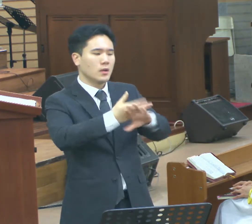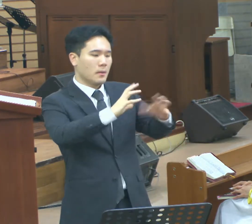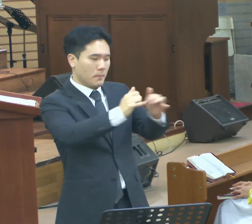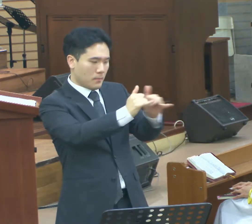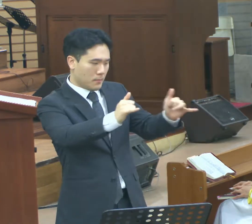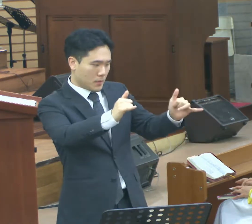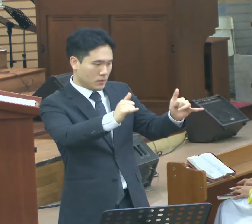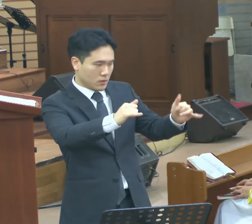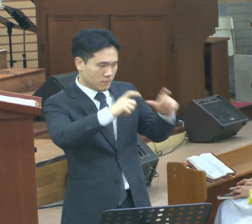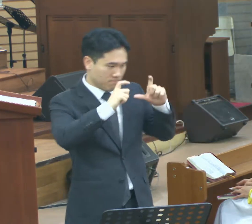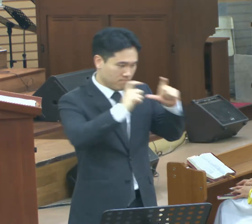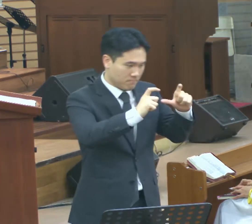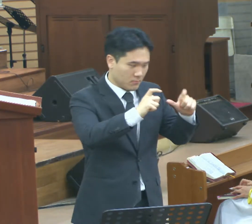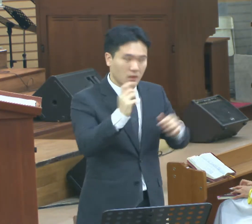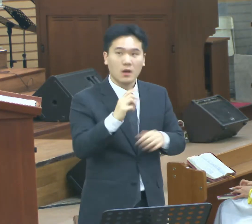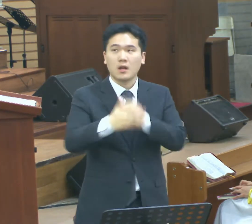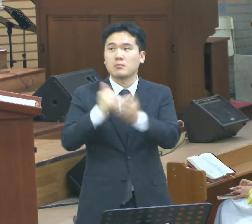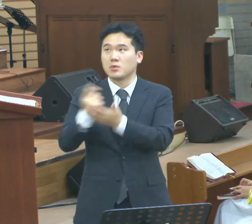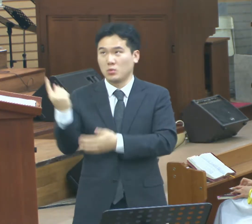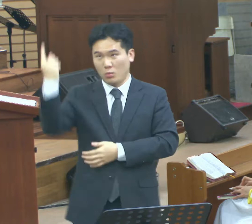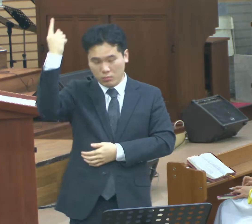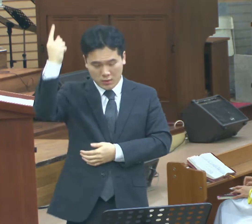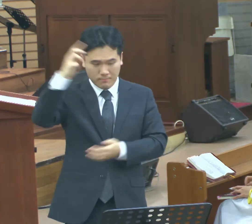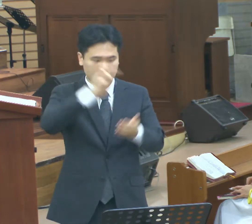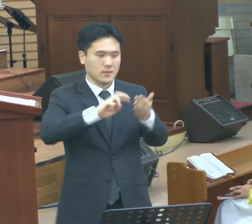기뻐하려고 하는 이 모습.